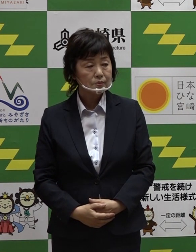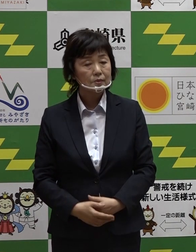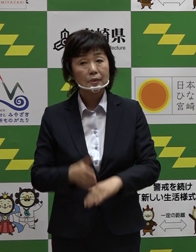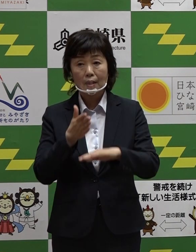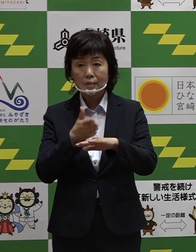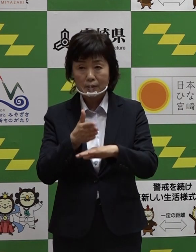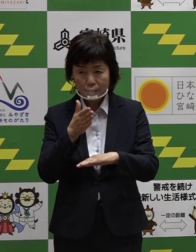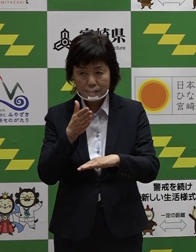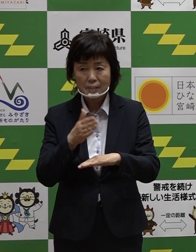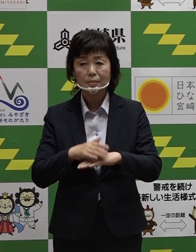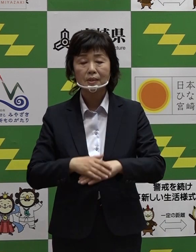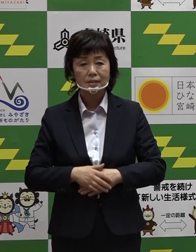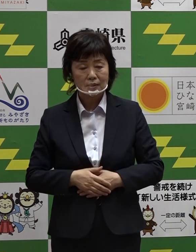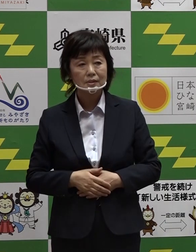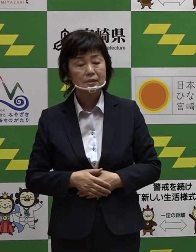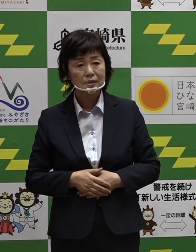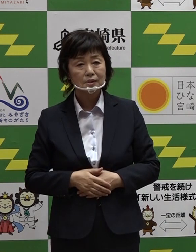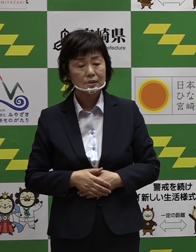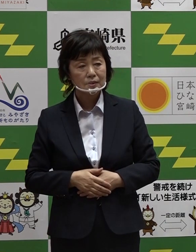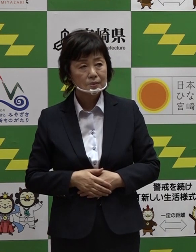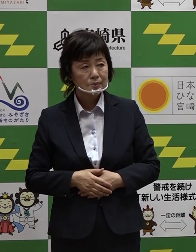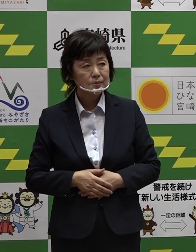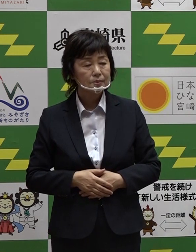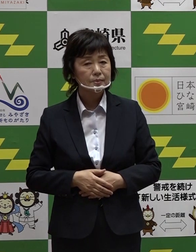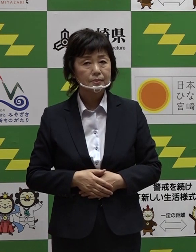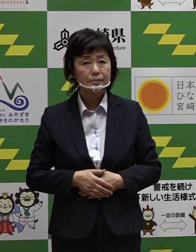ありがとうございます。幹事社から以上。